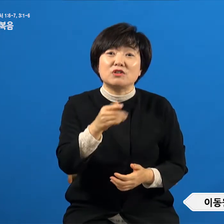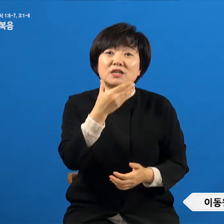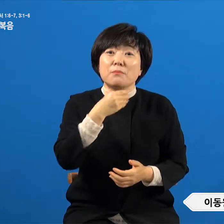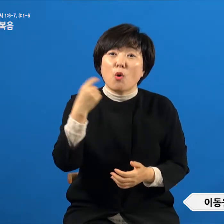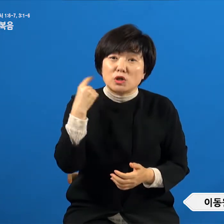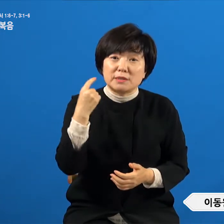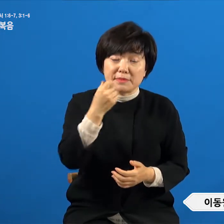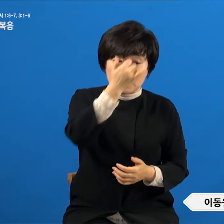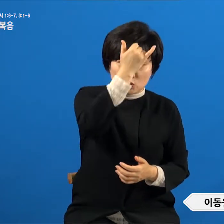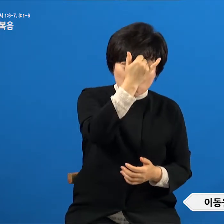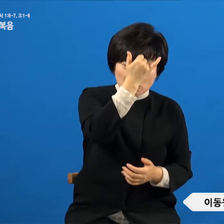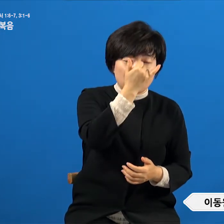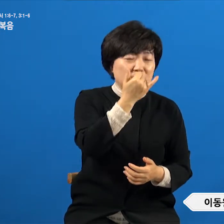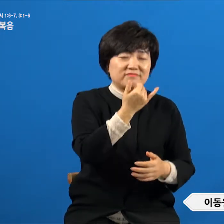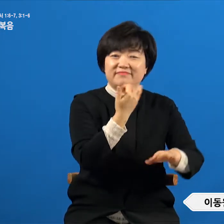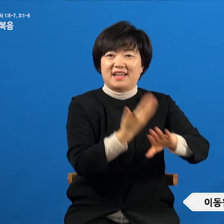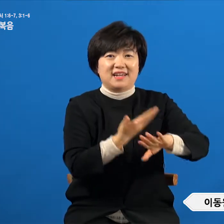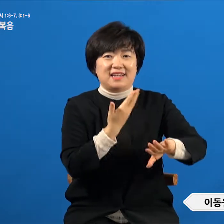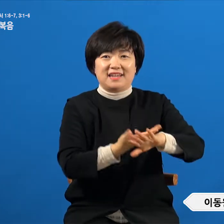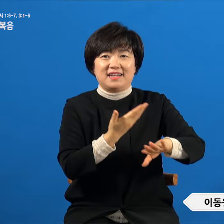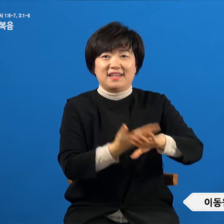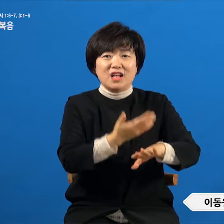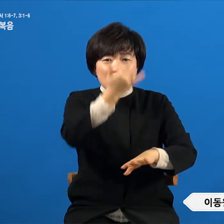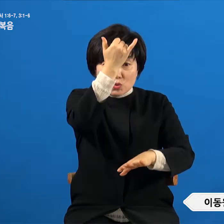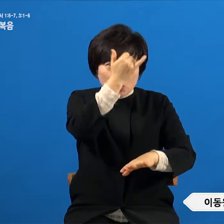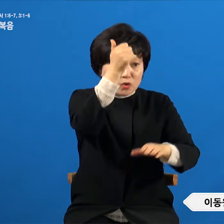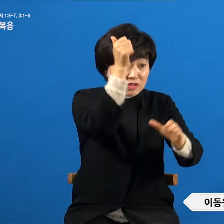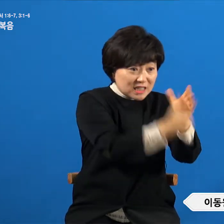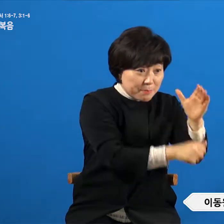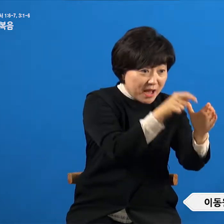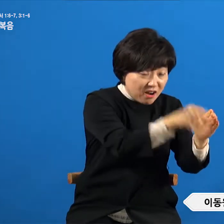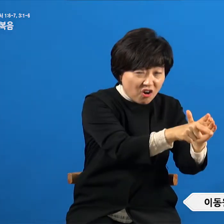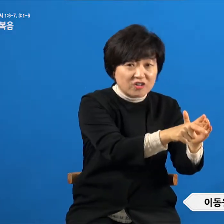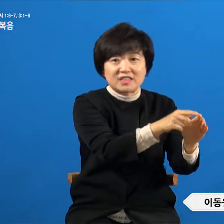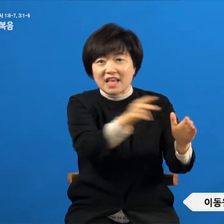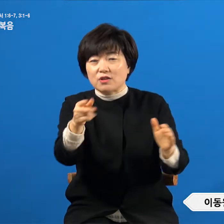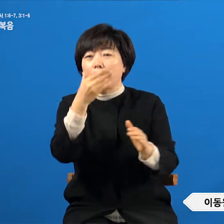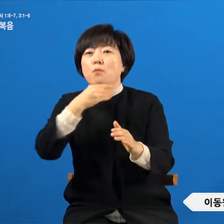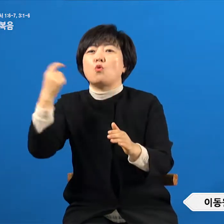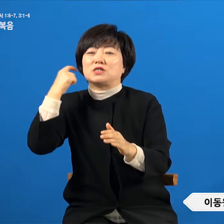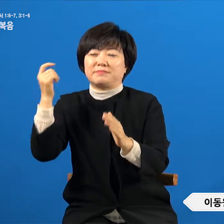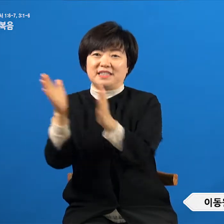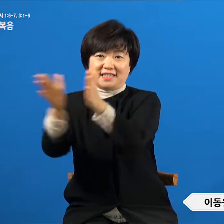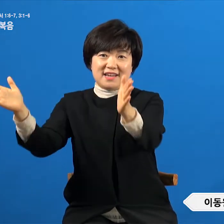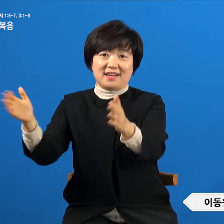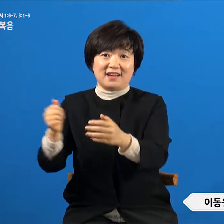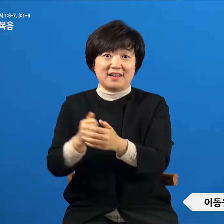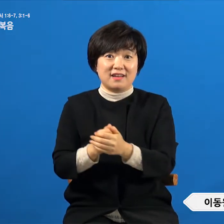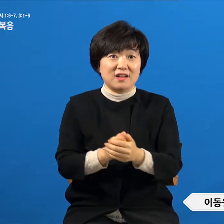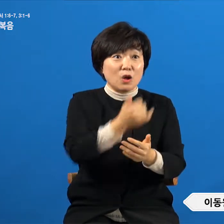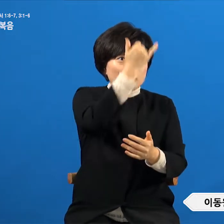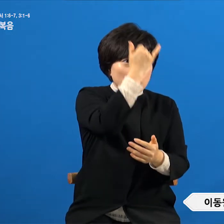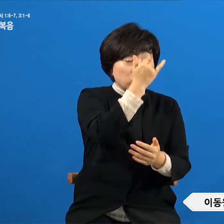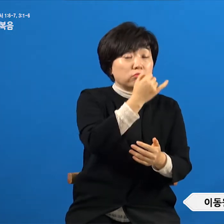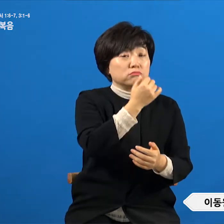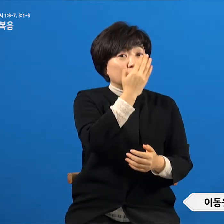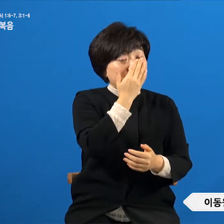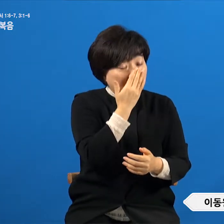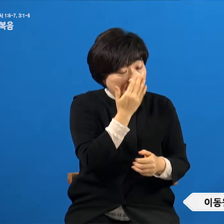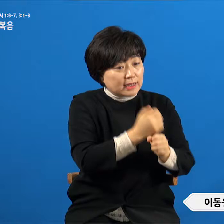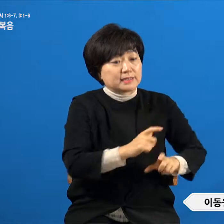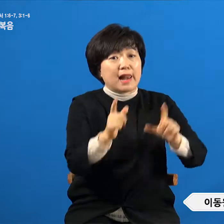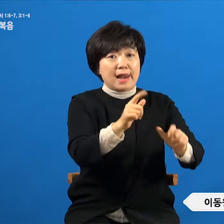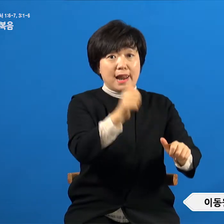이것이 복음이 도덕과의 차이예요. 도덕이 실패한 곳에서 복음은 시작되는 것입니다. 도덕은 착한 일을 하라, 다